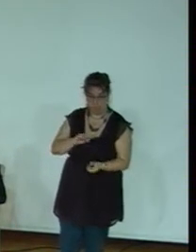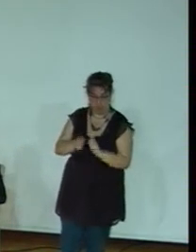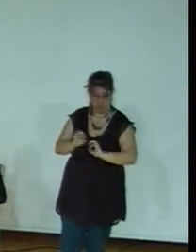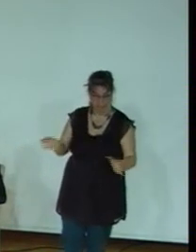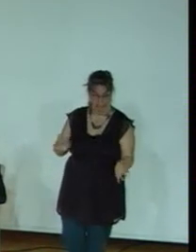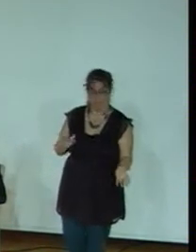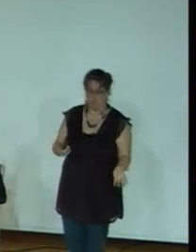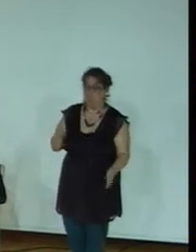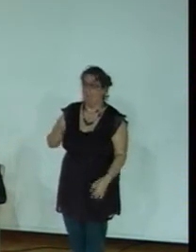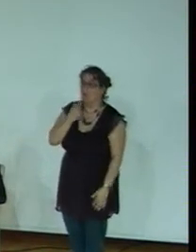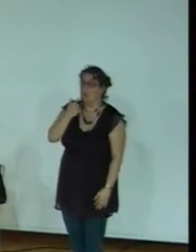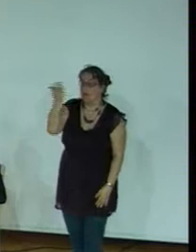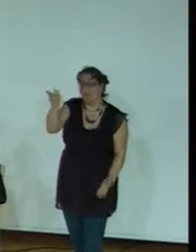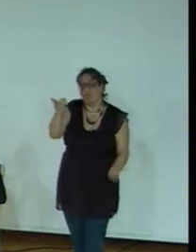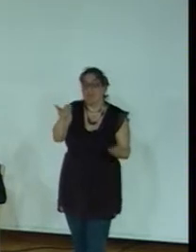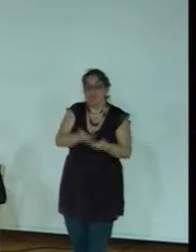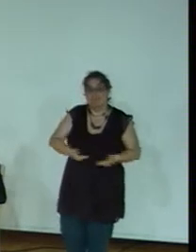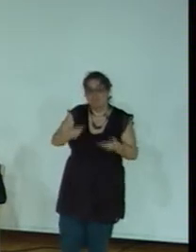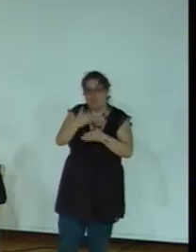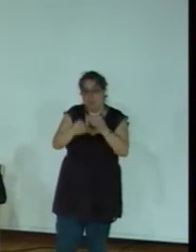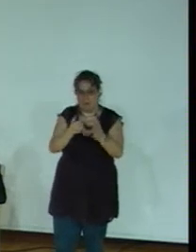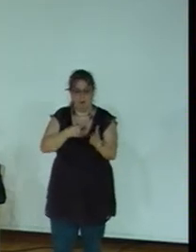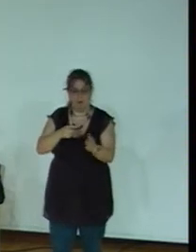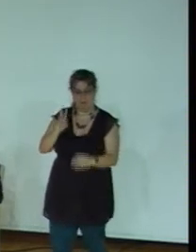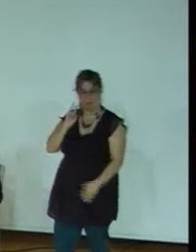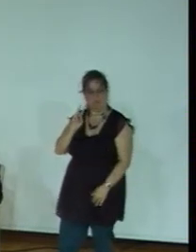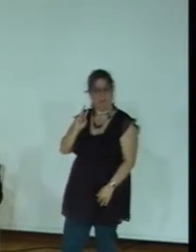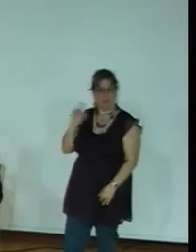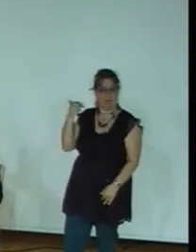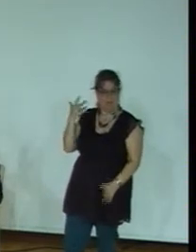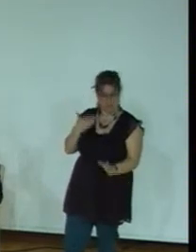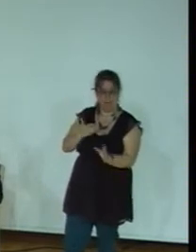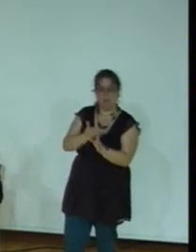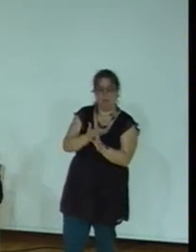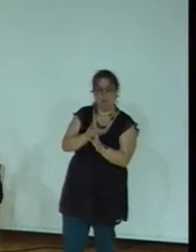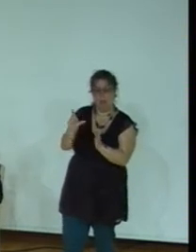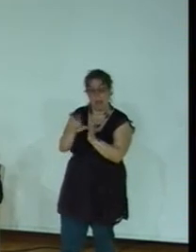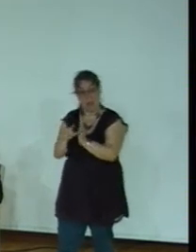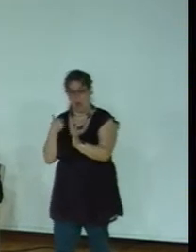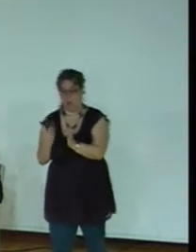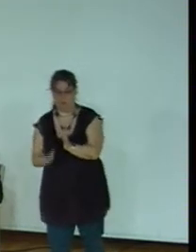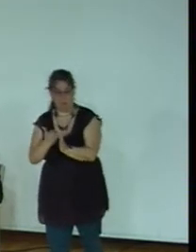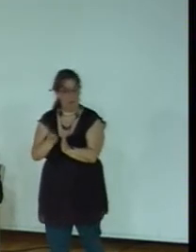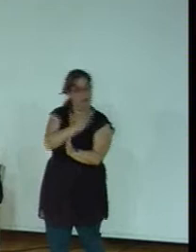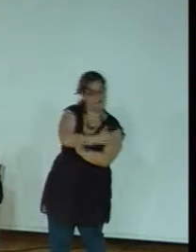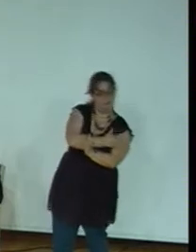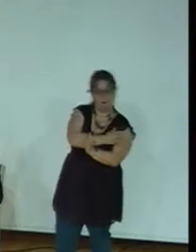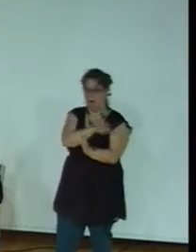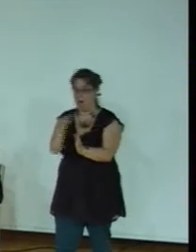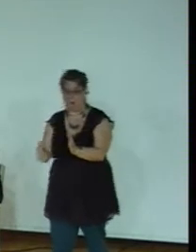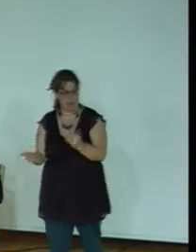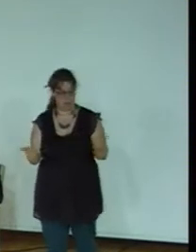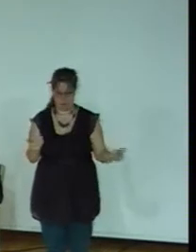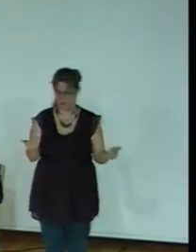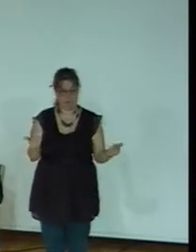l'état juridique et avant les attentats du vendredi 13 et avant les votes de loi en urgence qui ont été faits depuis, cette possibilité